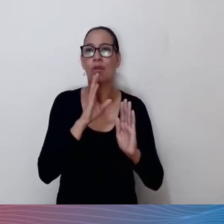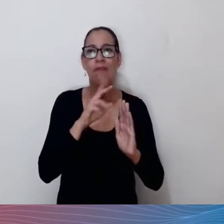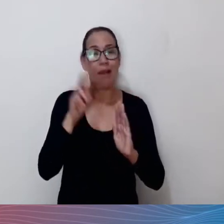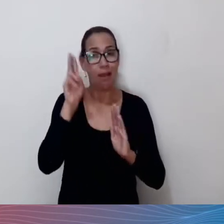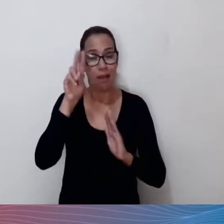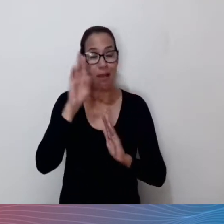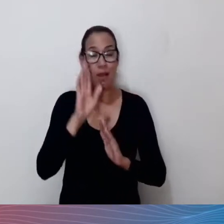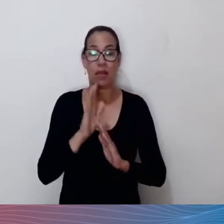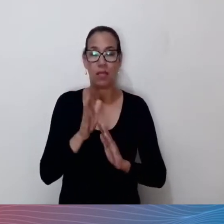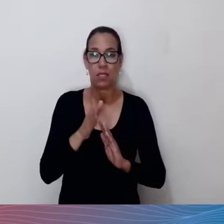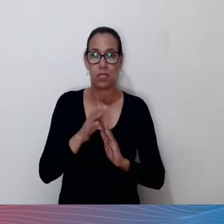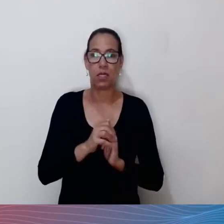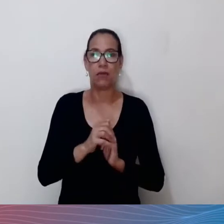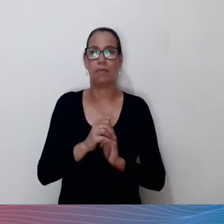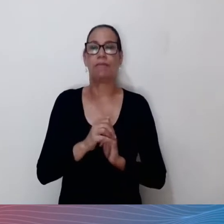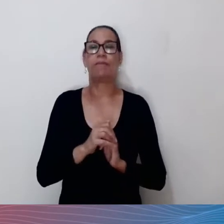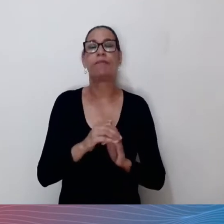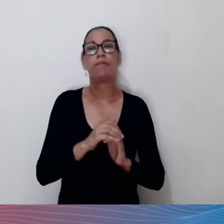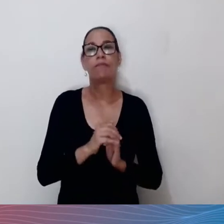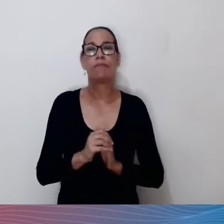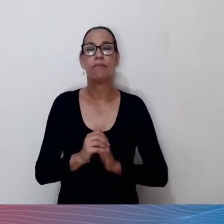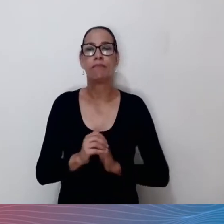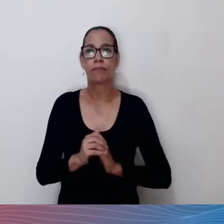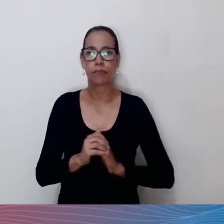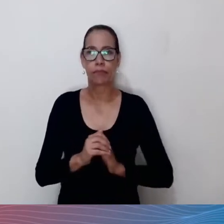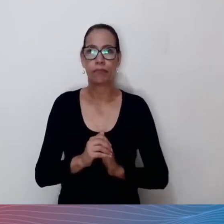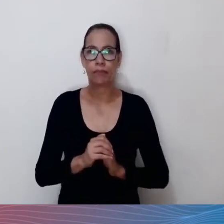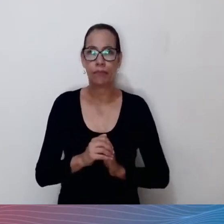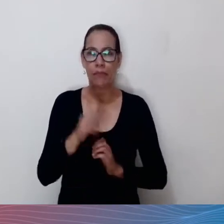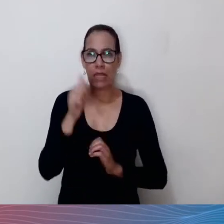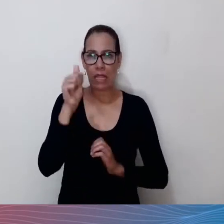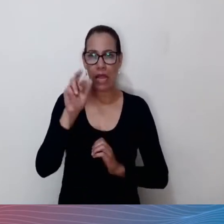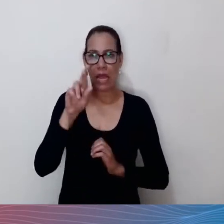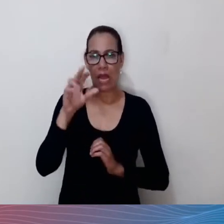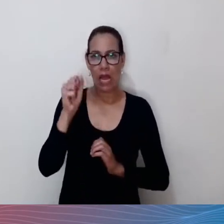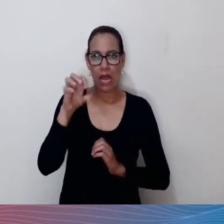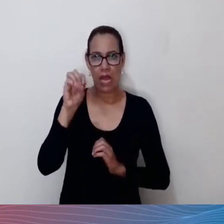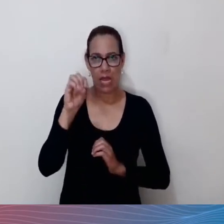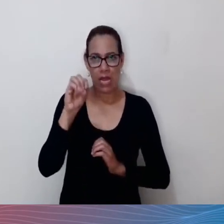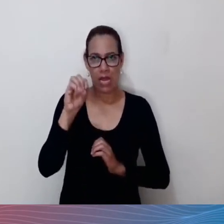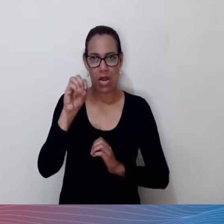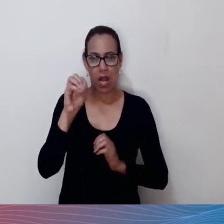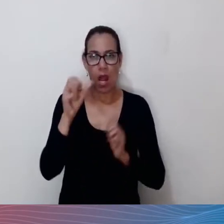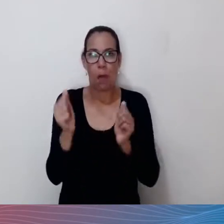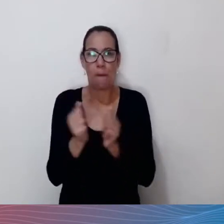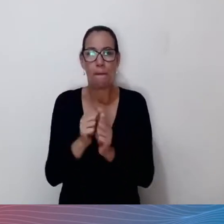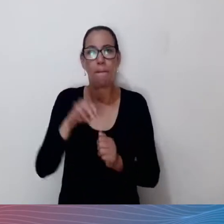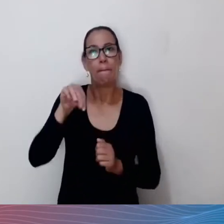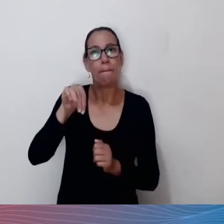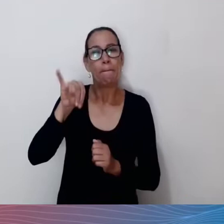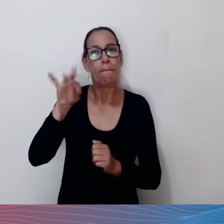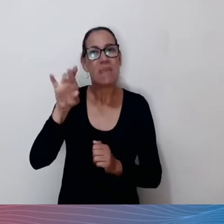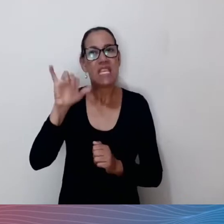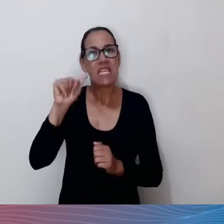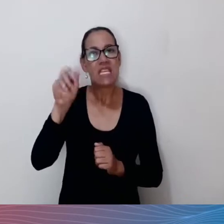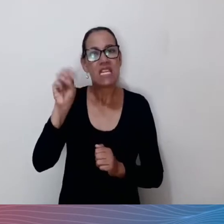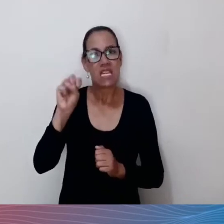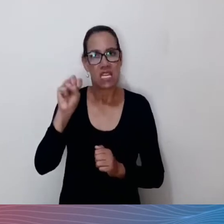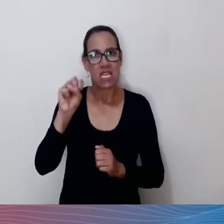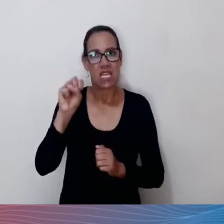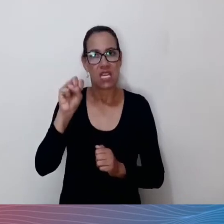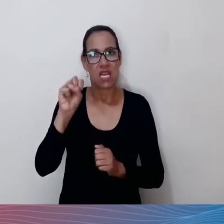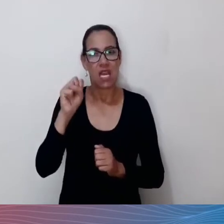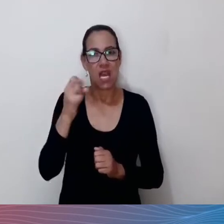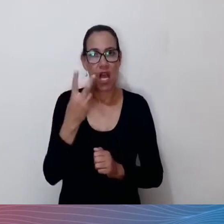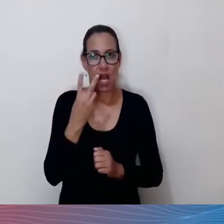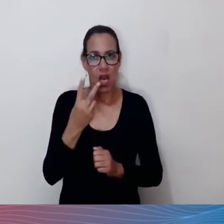12, Arão e Miriam, que são dois irmãos mais velhos de Moisés,